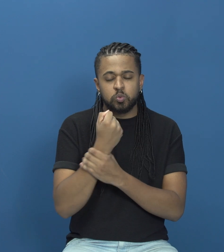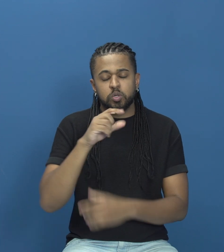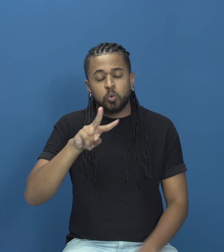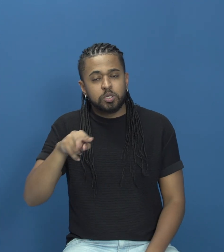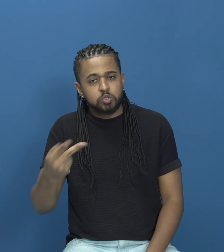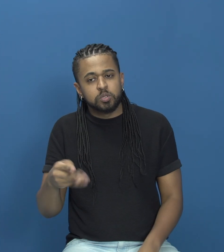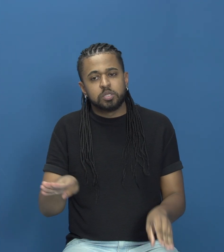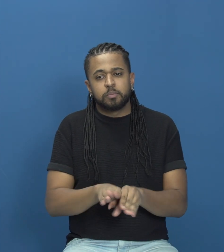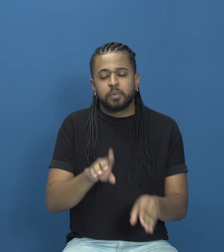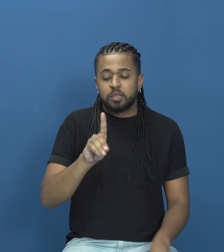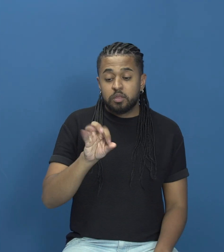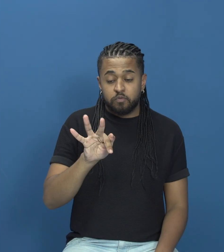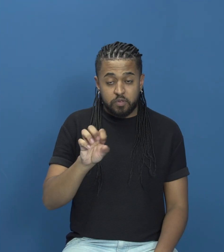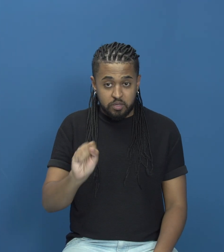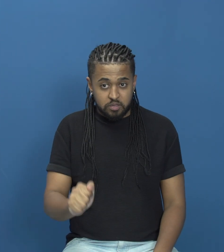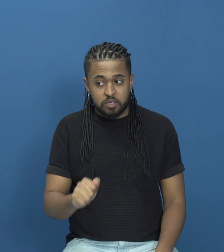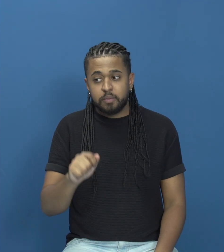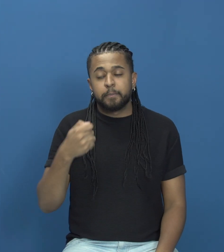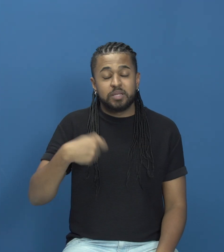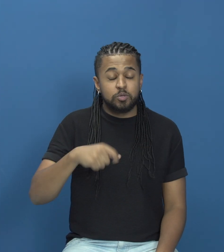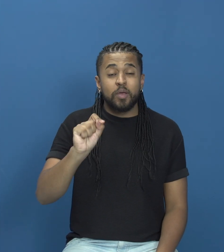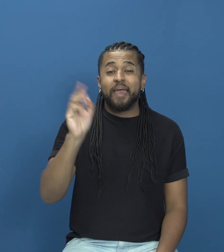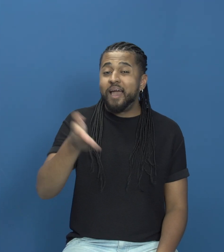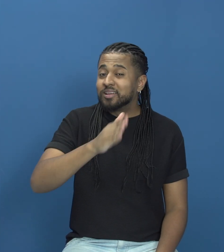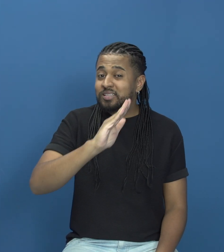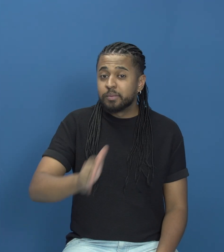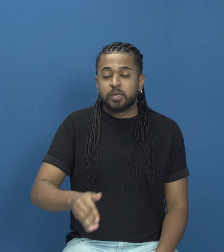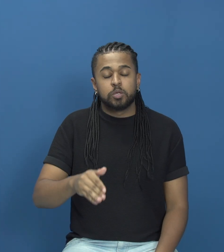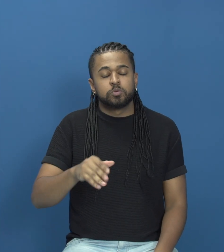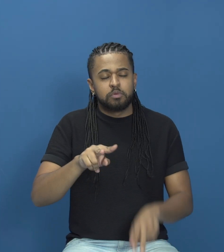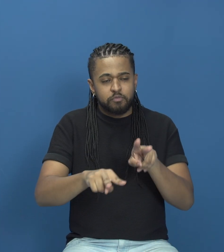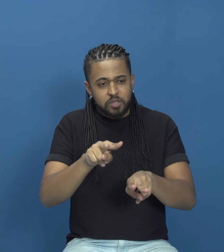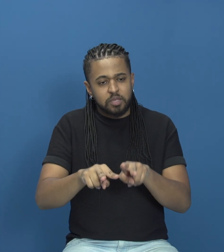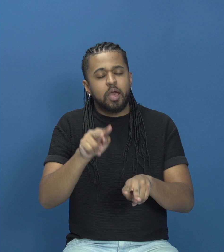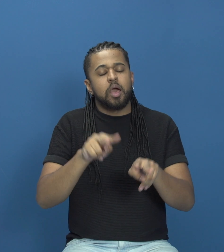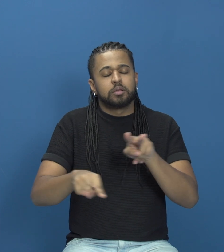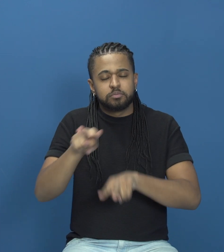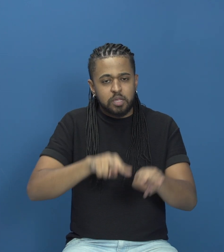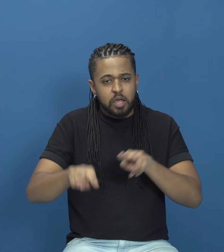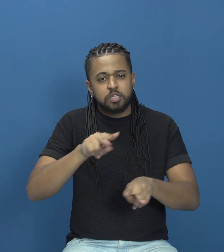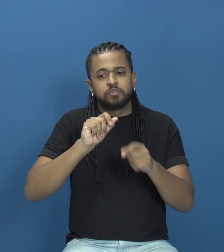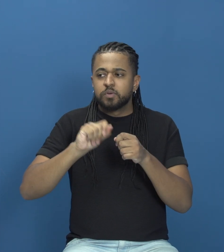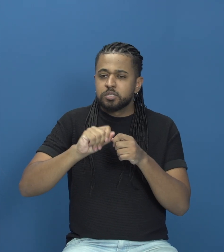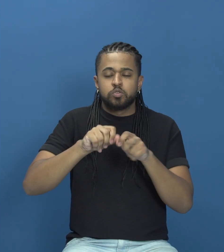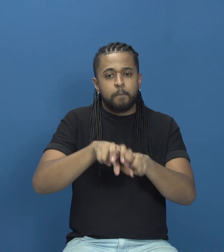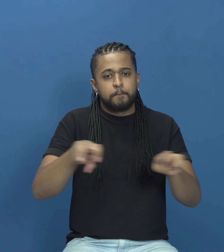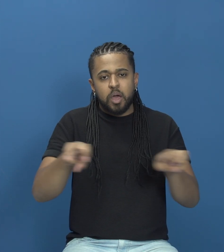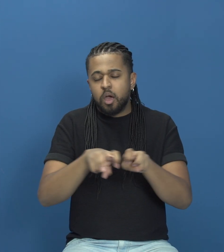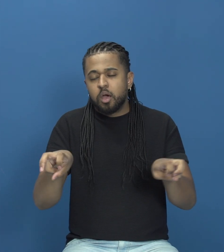contraditório e a ampla defesa, ensejará o cancelamento das aferições e análises realizadas